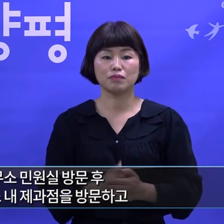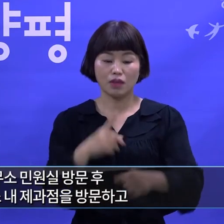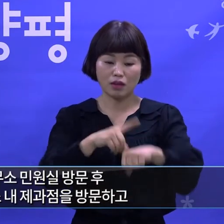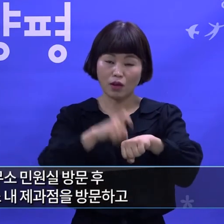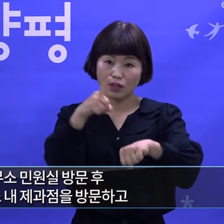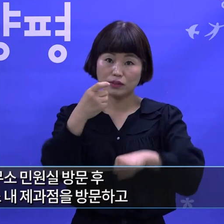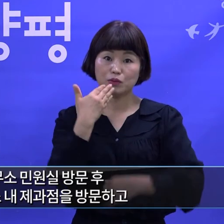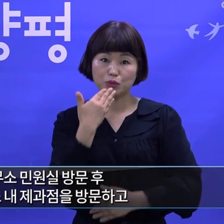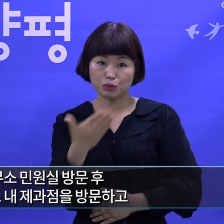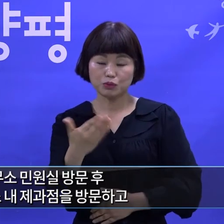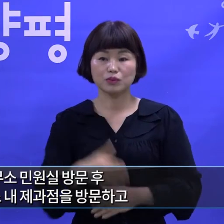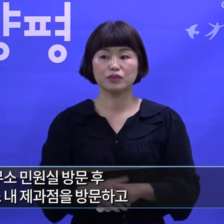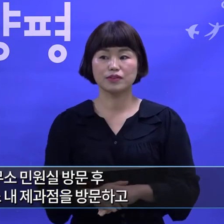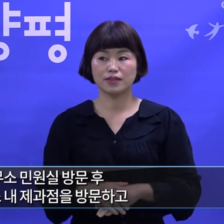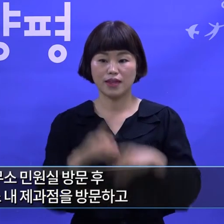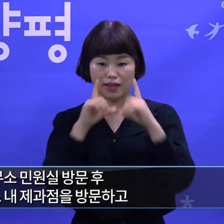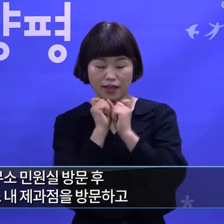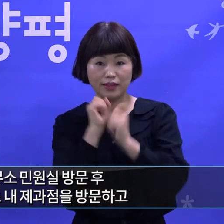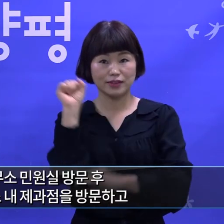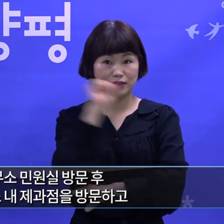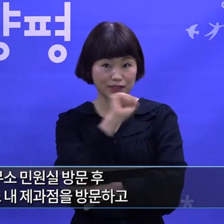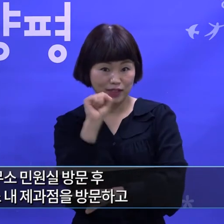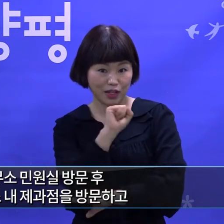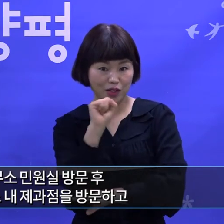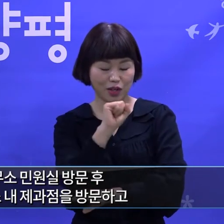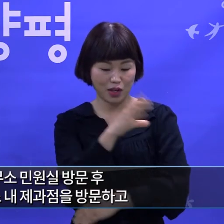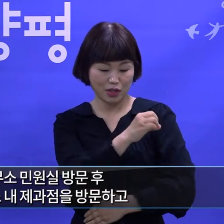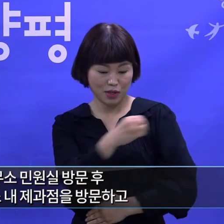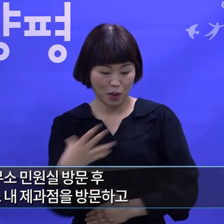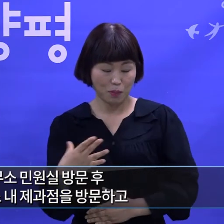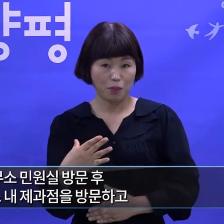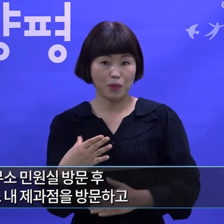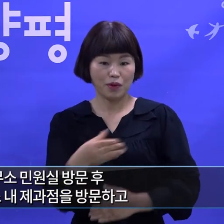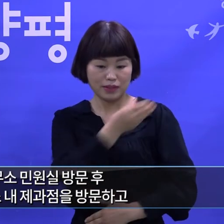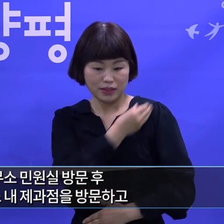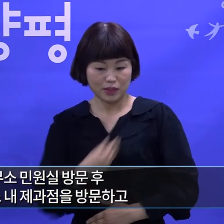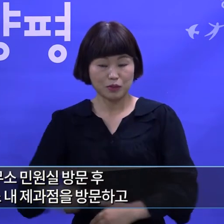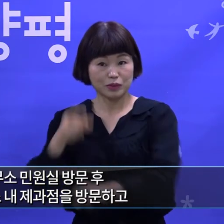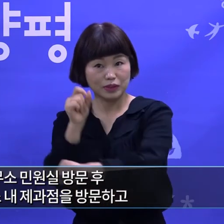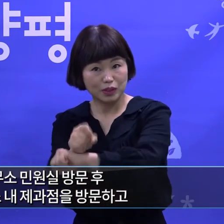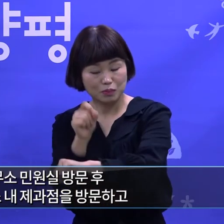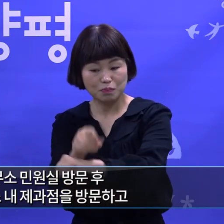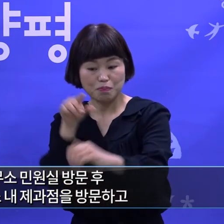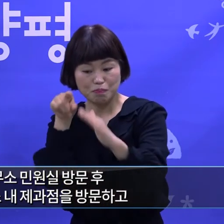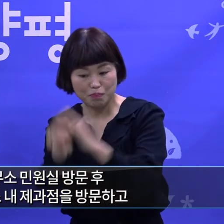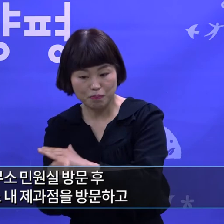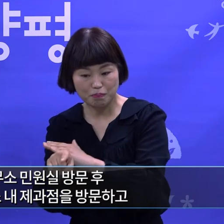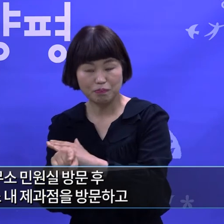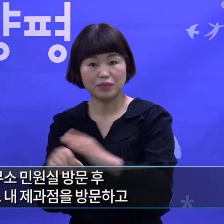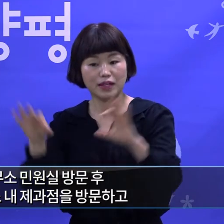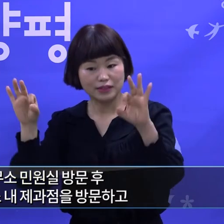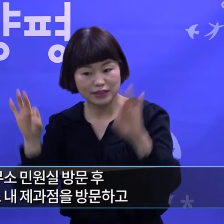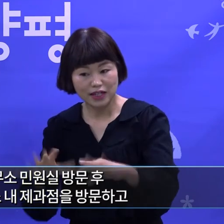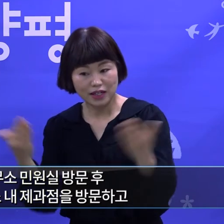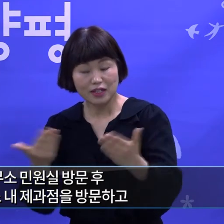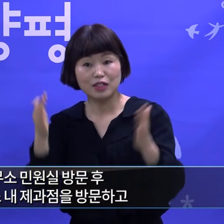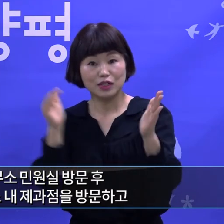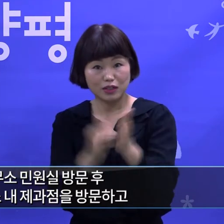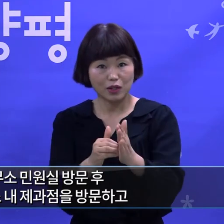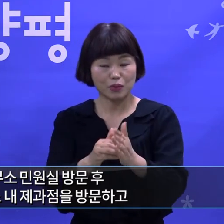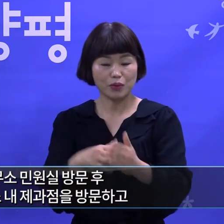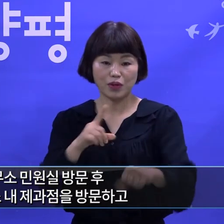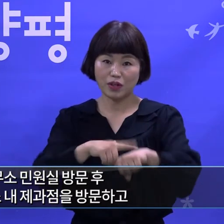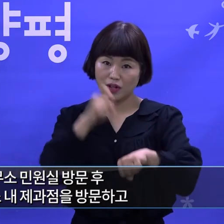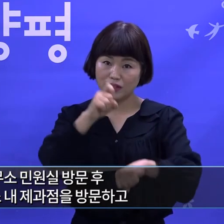9분 자차를 이용해서 양평읍 사무소 민원실 방문 후 11시